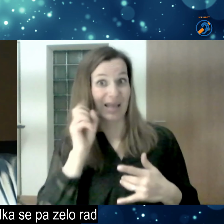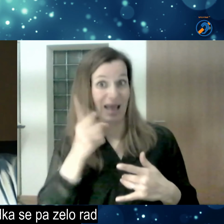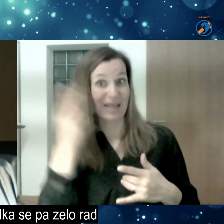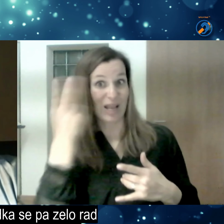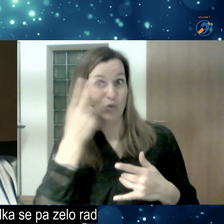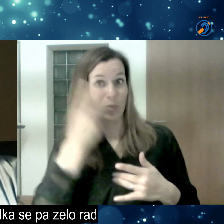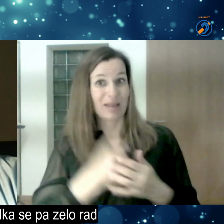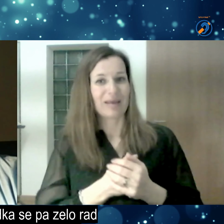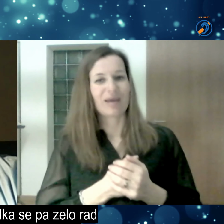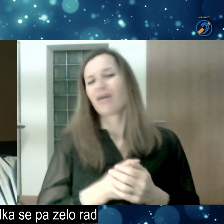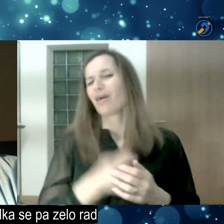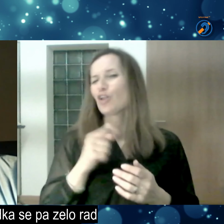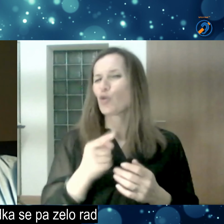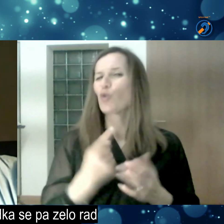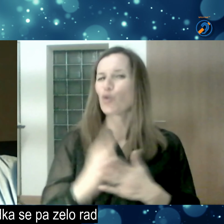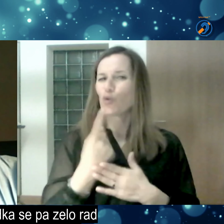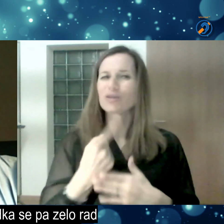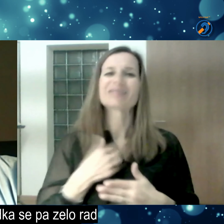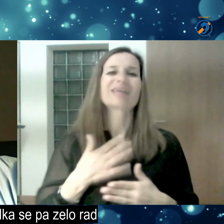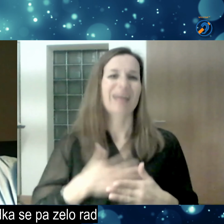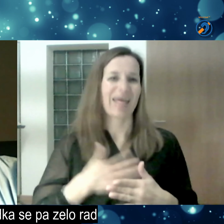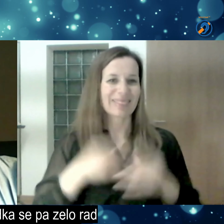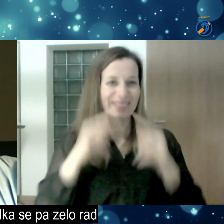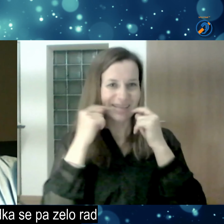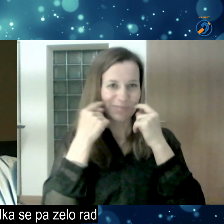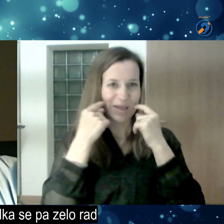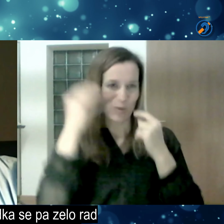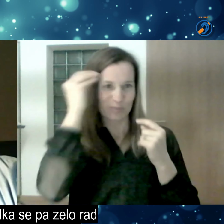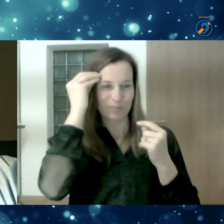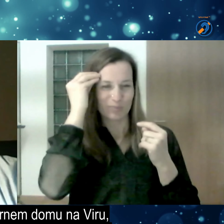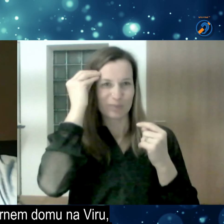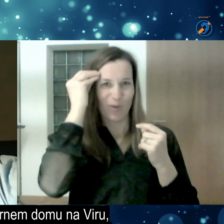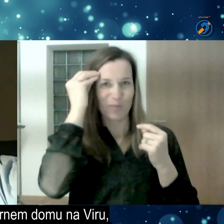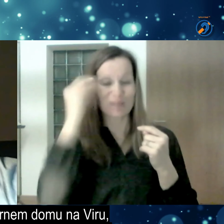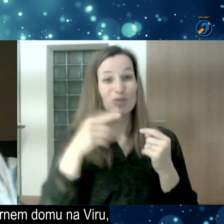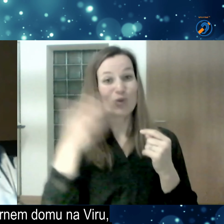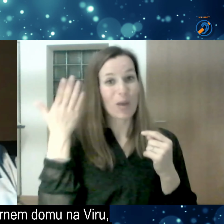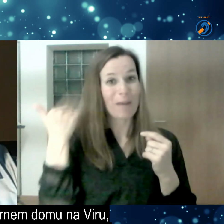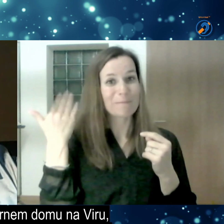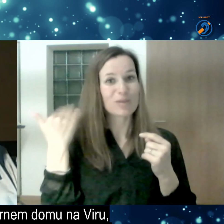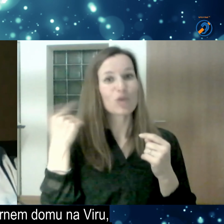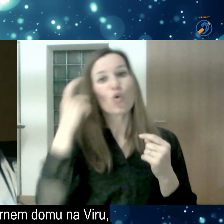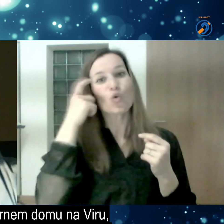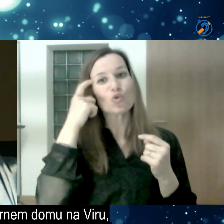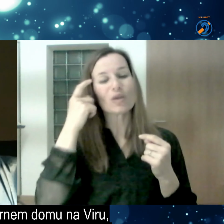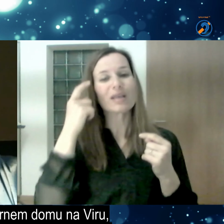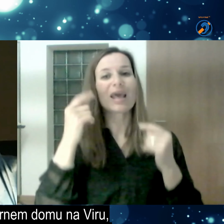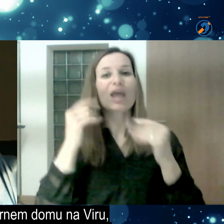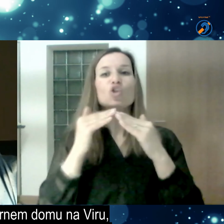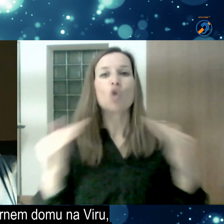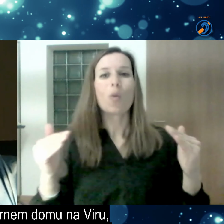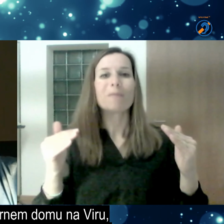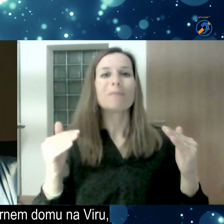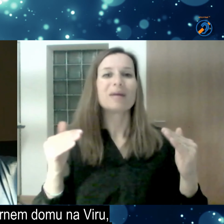Tega dogodka se pa zelo rad z nasmehom spomnim. Bilo je v kulturnem domu na Viru,